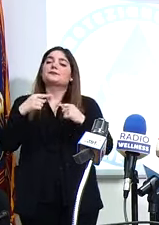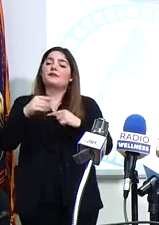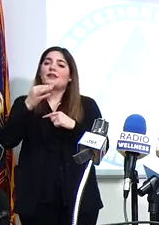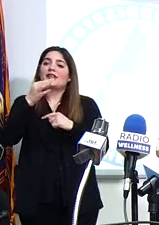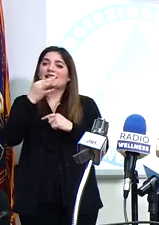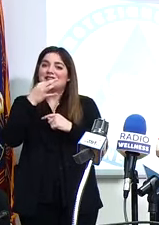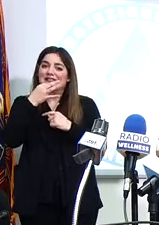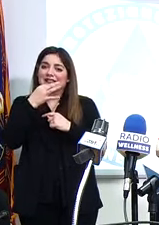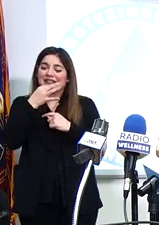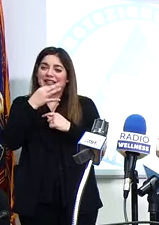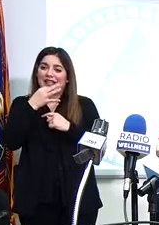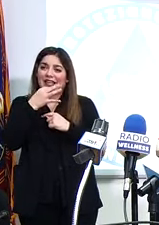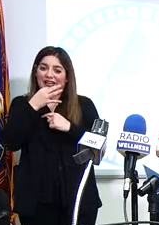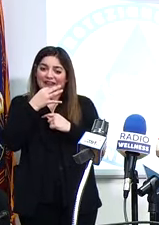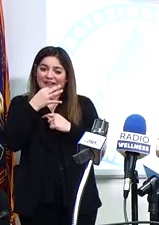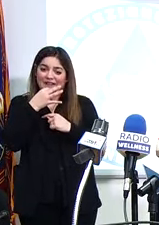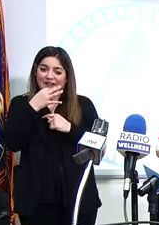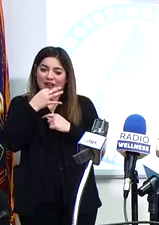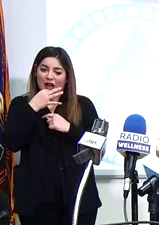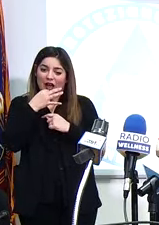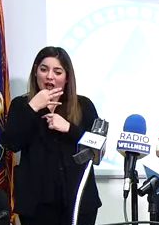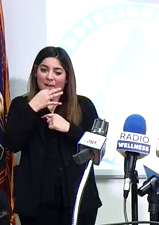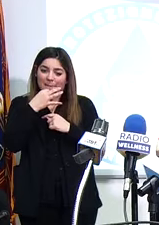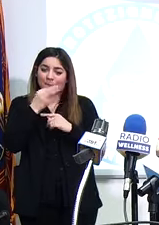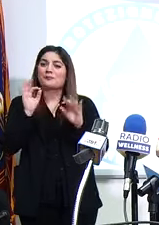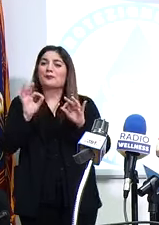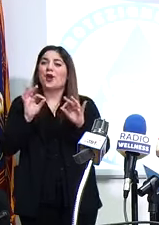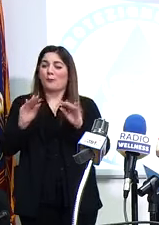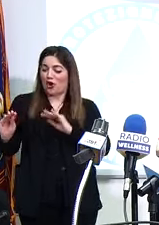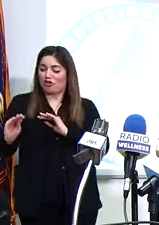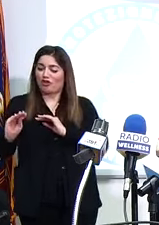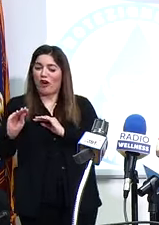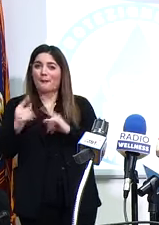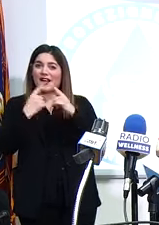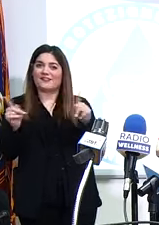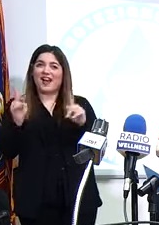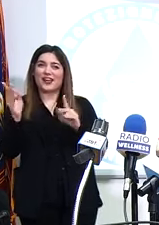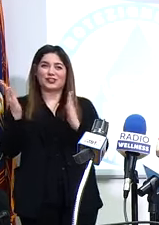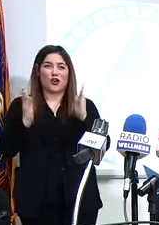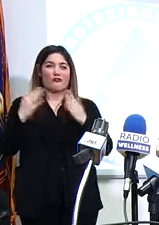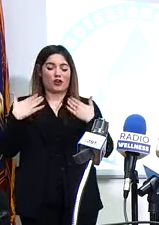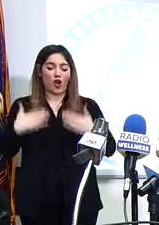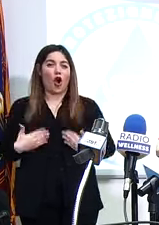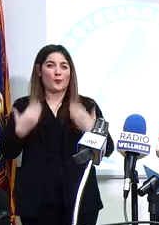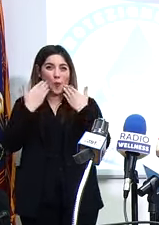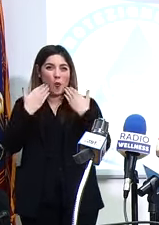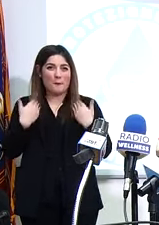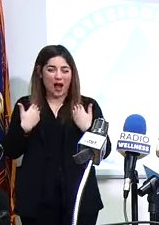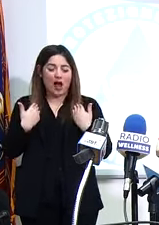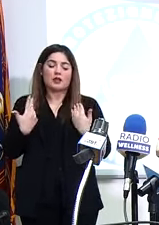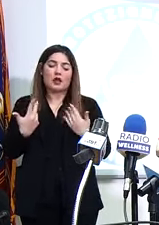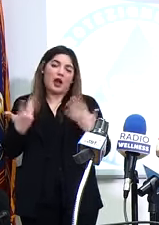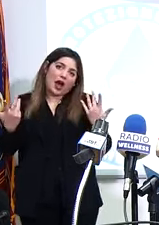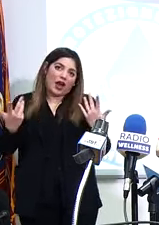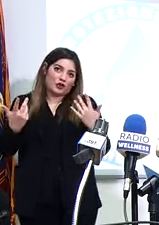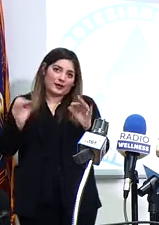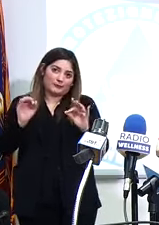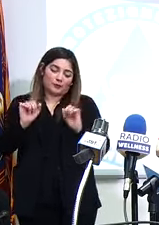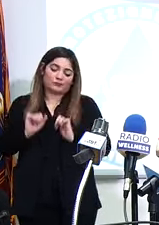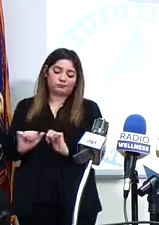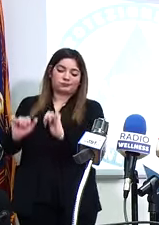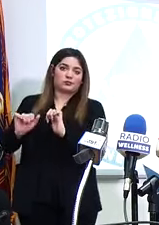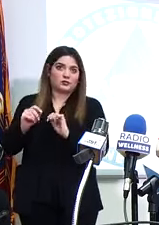viene ossenogenico, perché è una specie diversa dal topo, no? Ecco, allora oggi abbiamo questa tecnologia. Ma